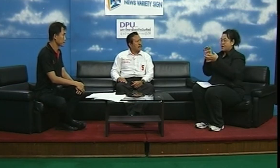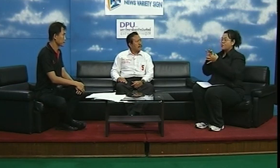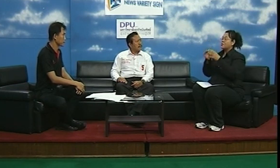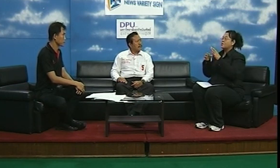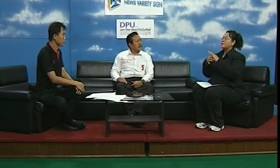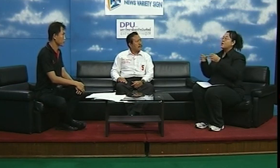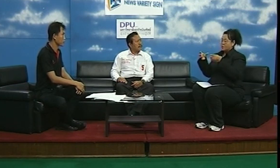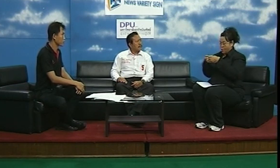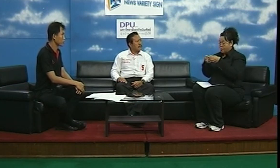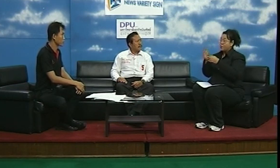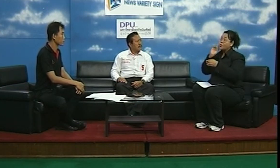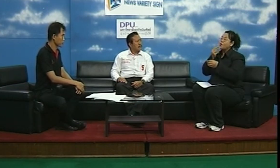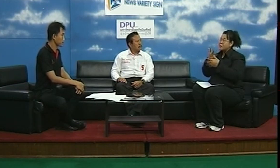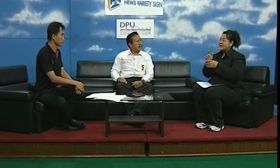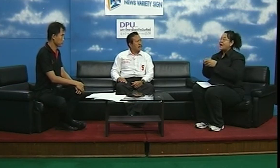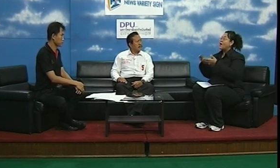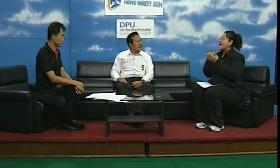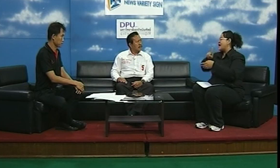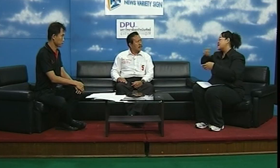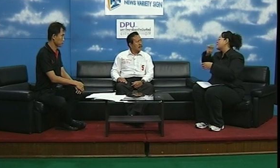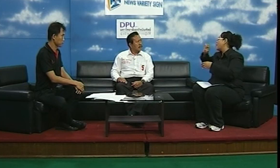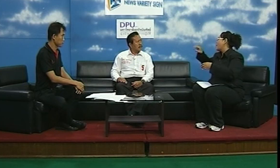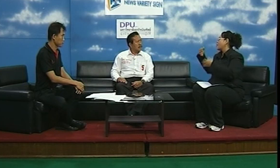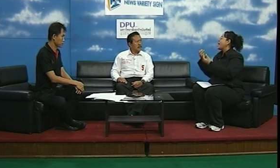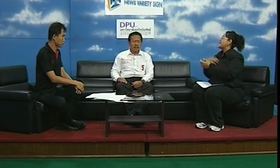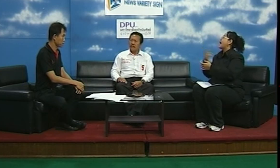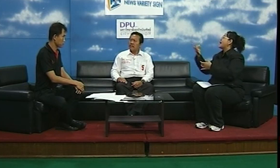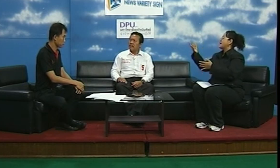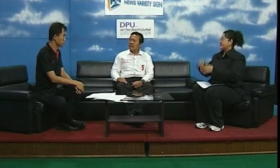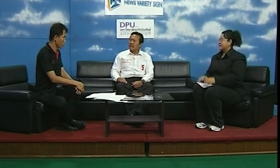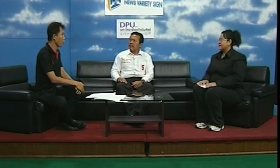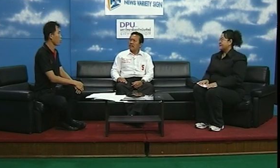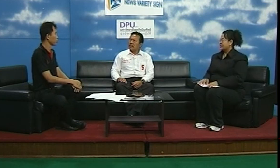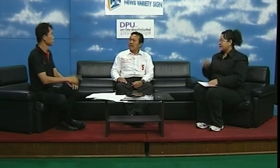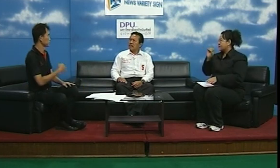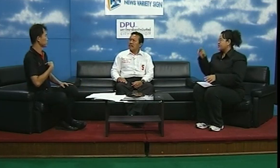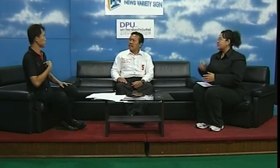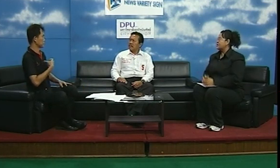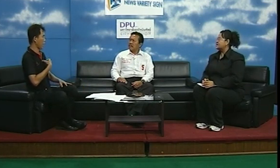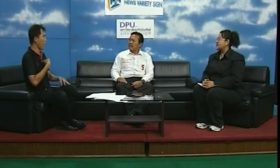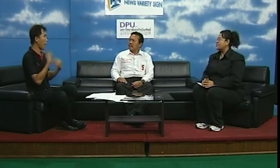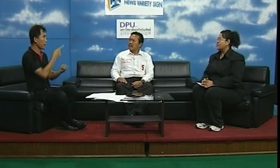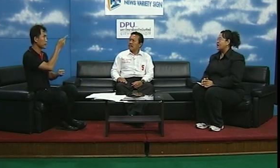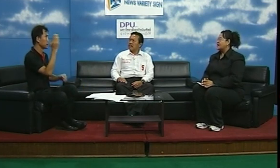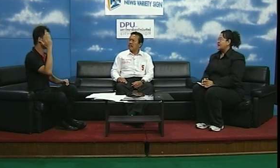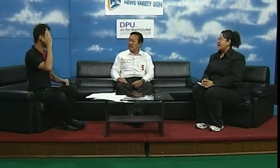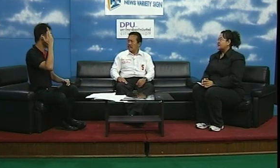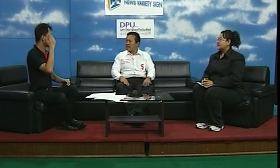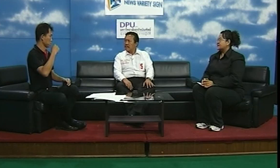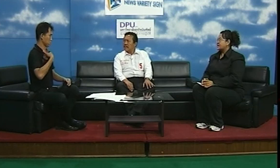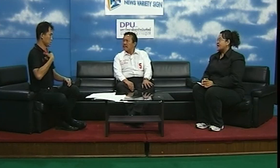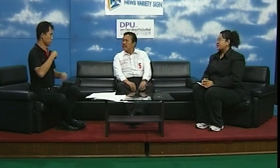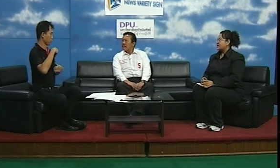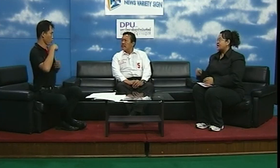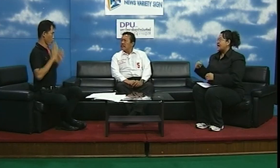เกี่ยวกล่มผู้หนไมมีแต่ว่าให้บอกๆวาอยากอะไรก็คือวจรๆแล้วผมก็อย